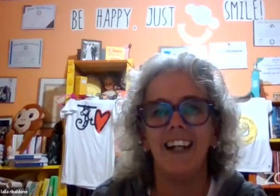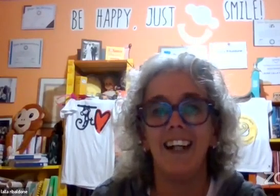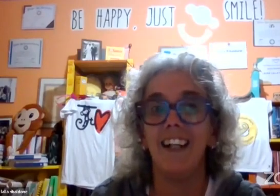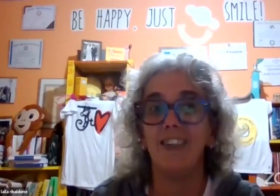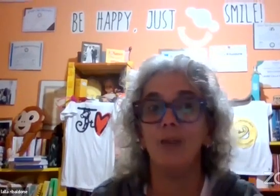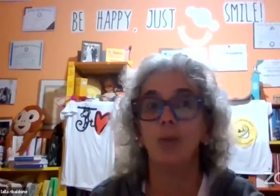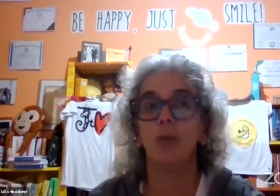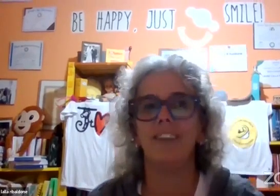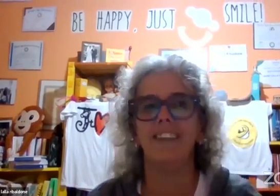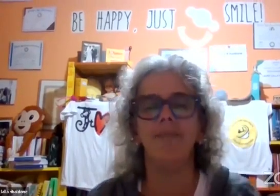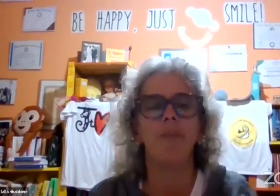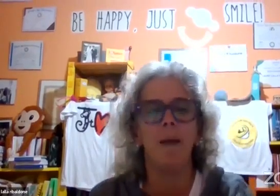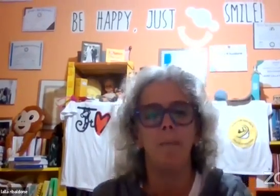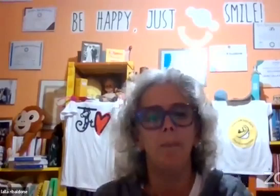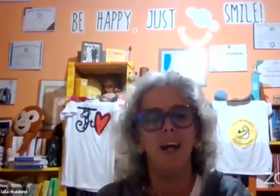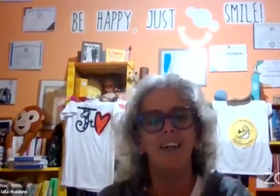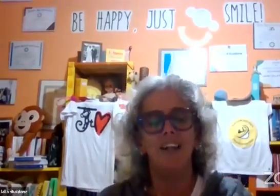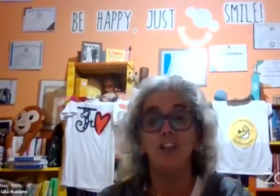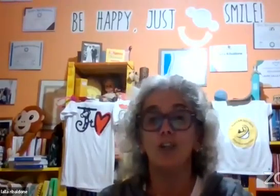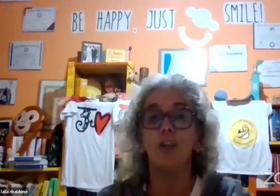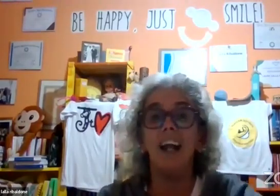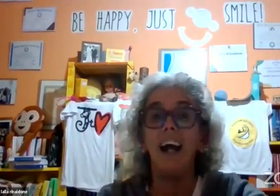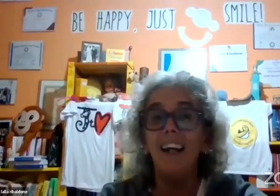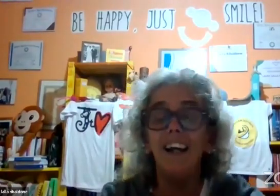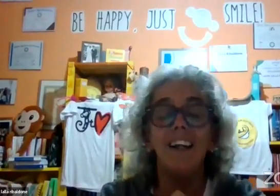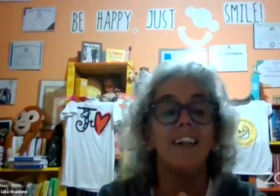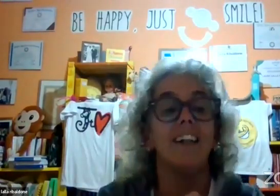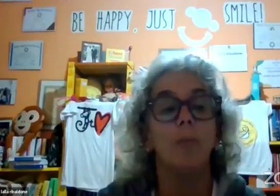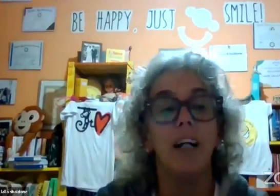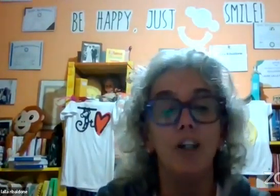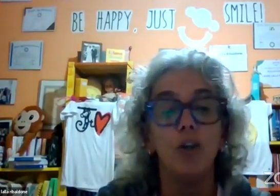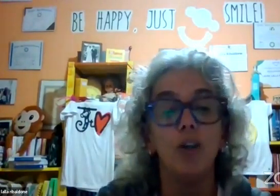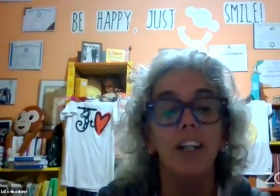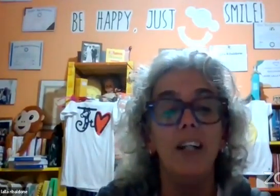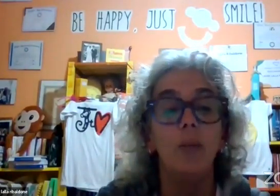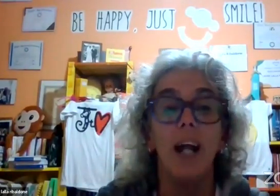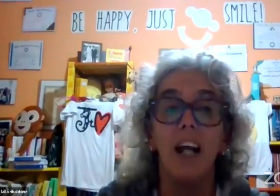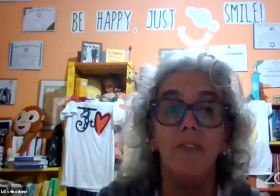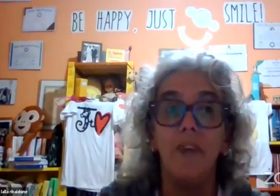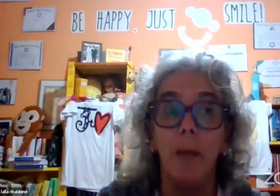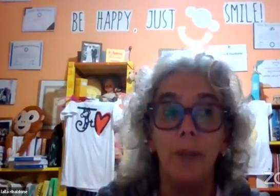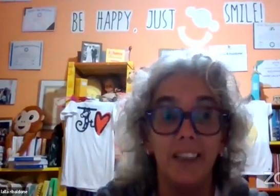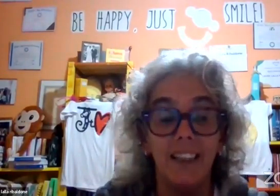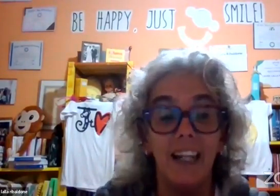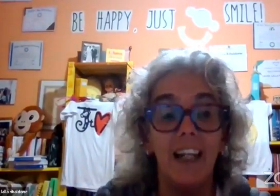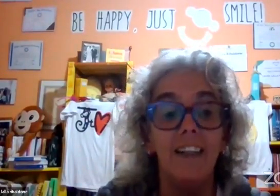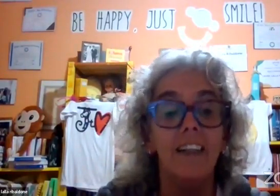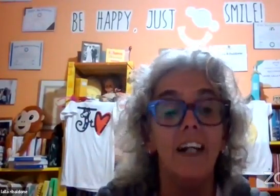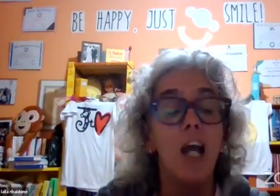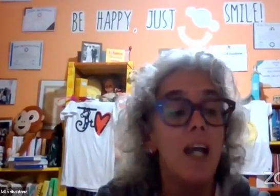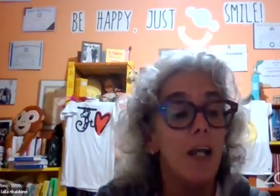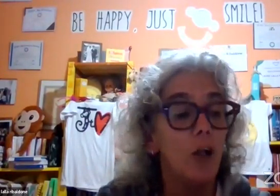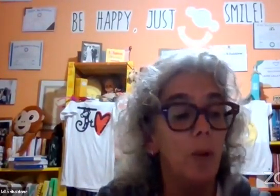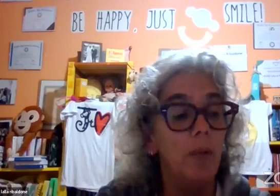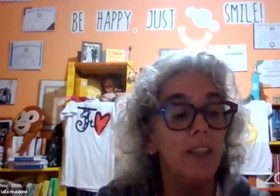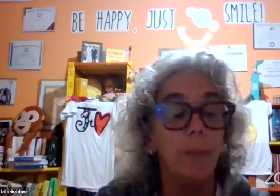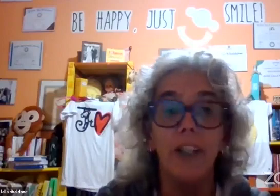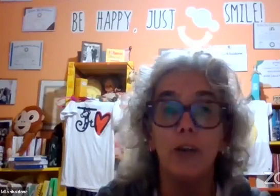Buonasera a tutti. Bene, io sono Lalla Ribaldone, una life happiness trainer e come ben sapete